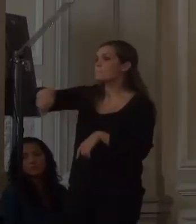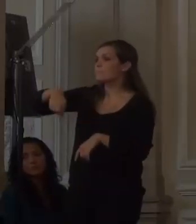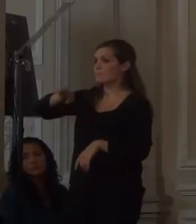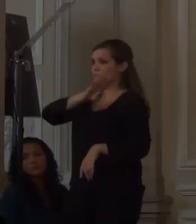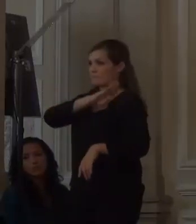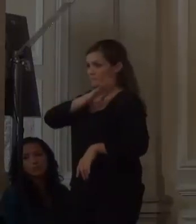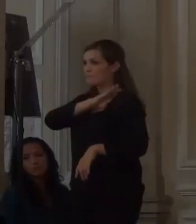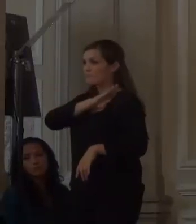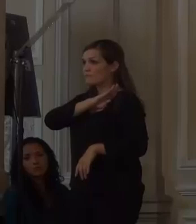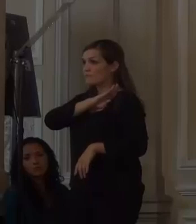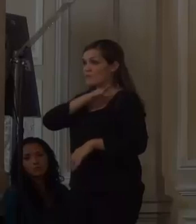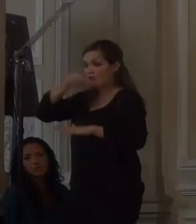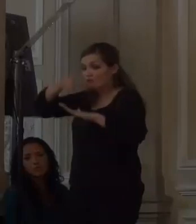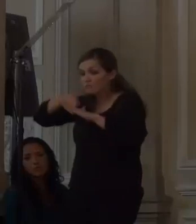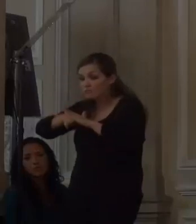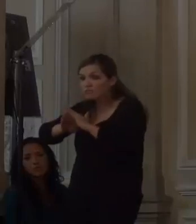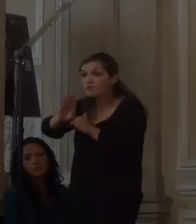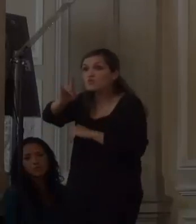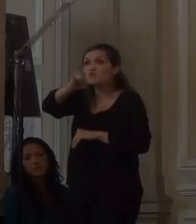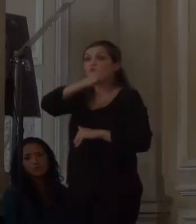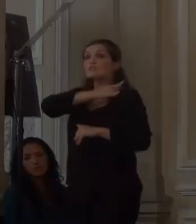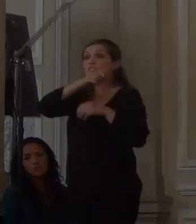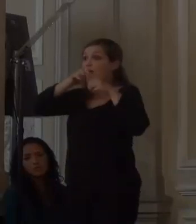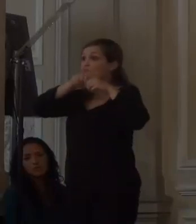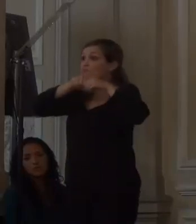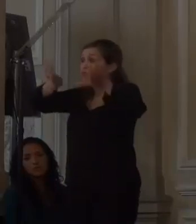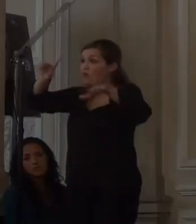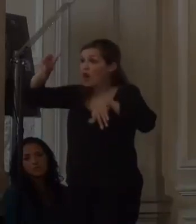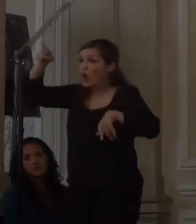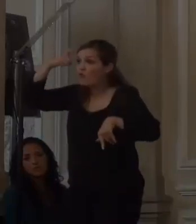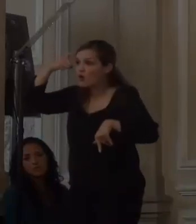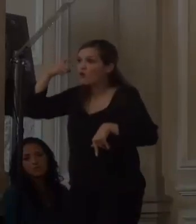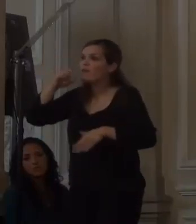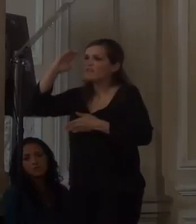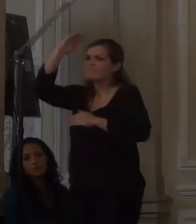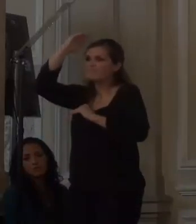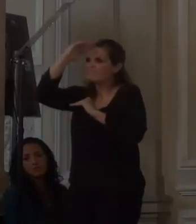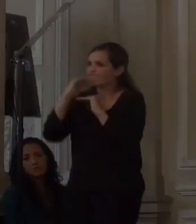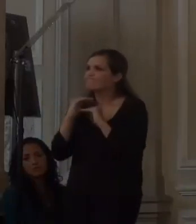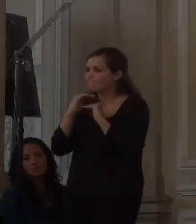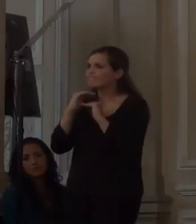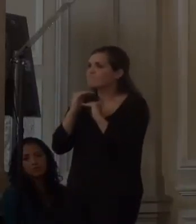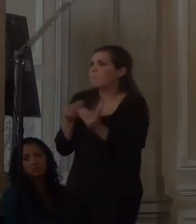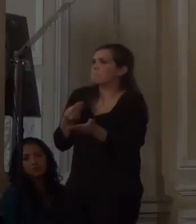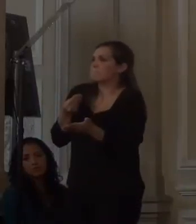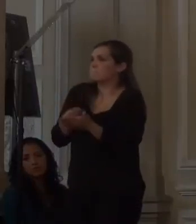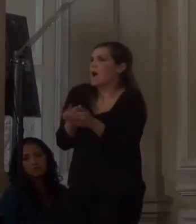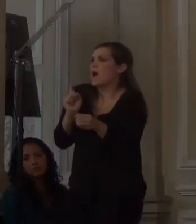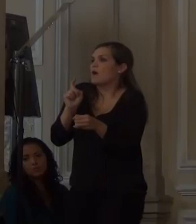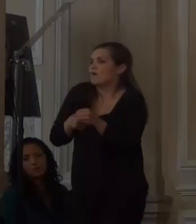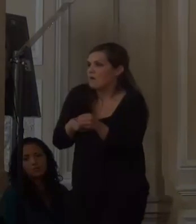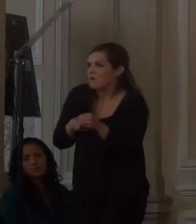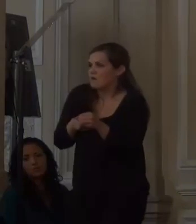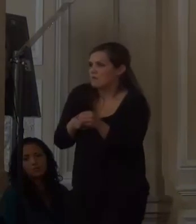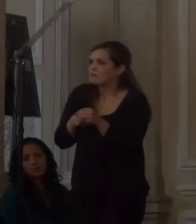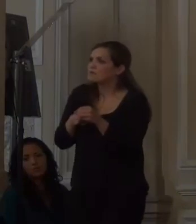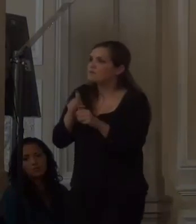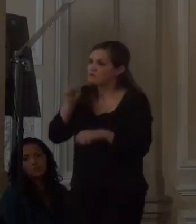establece que quienes ingresen a universidades públicas pagarán el valor mínimo de matrícula establecido por cada